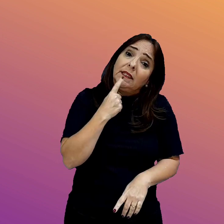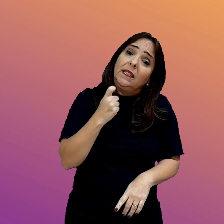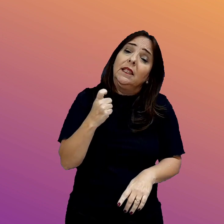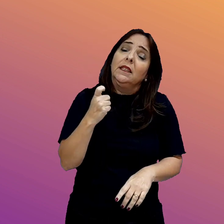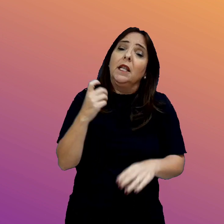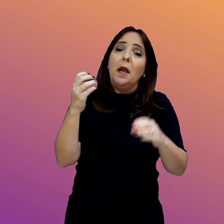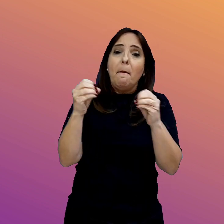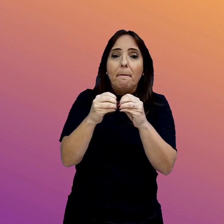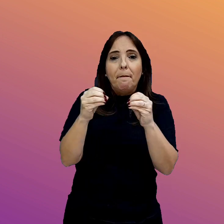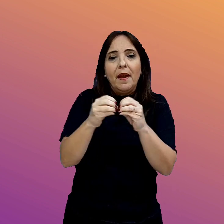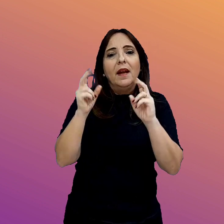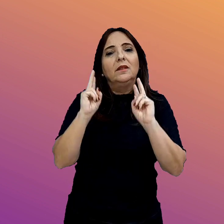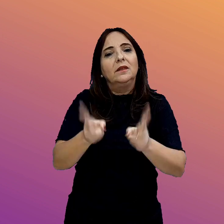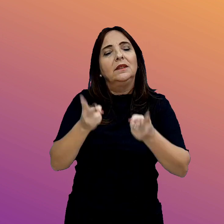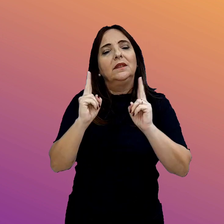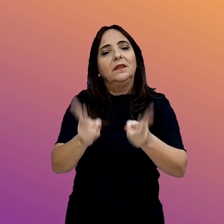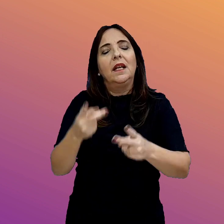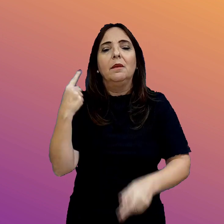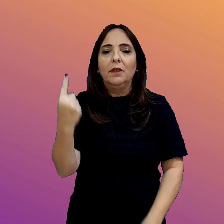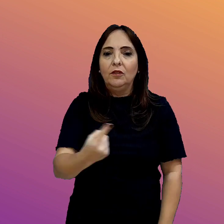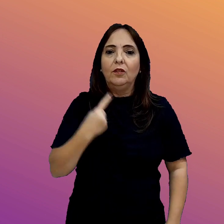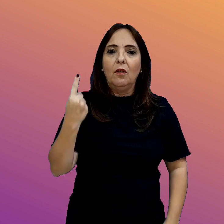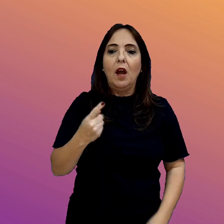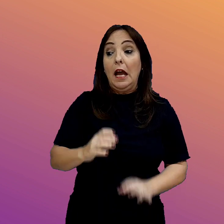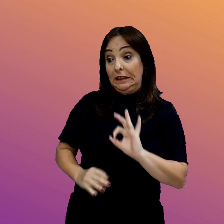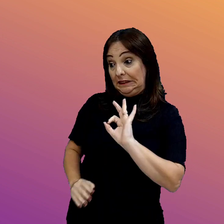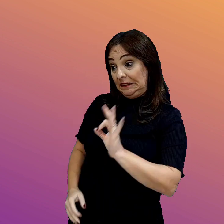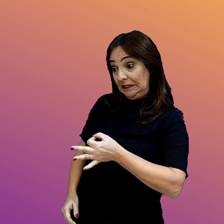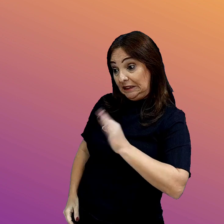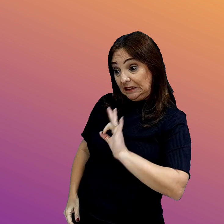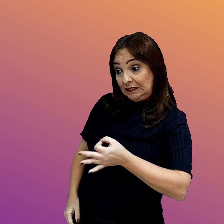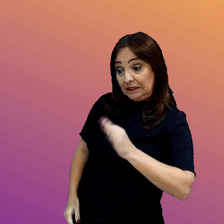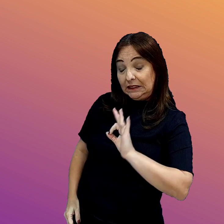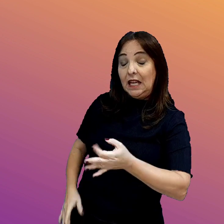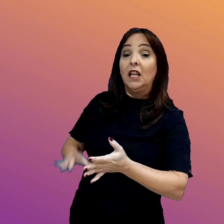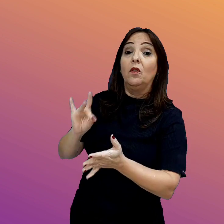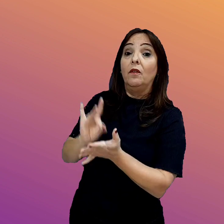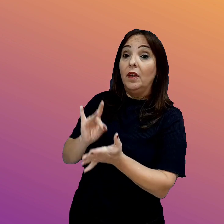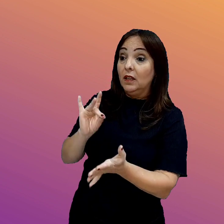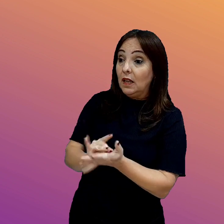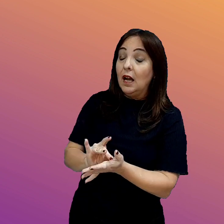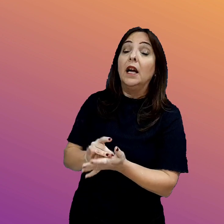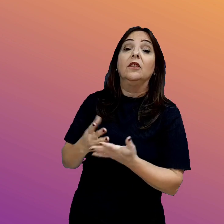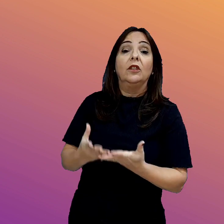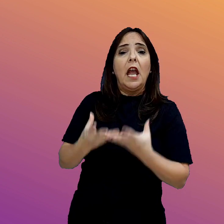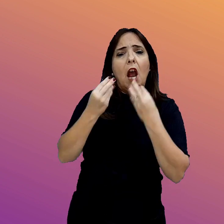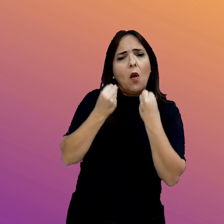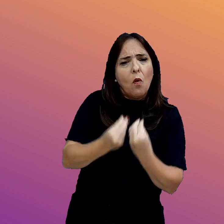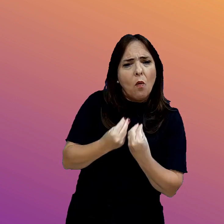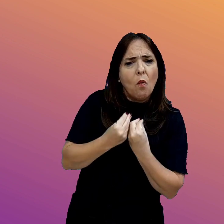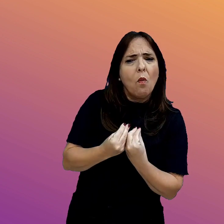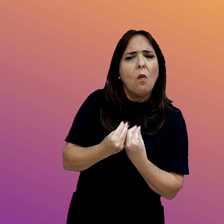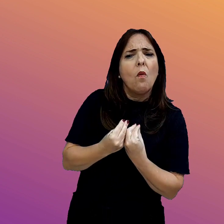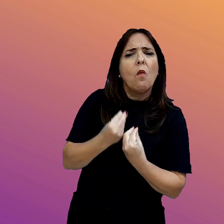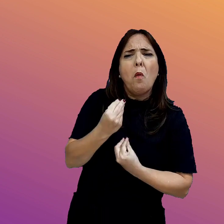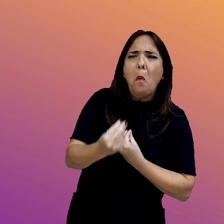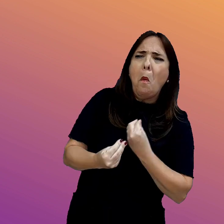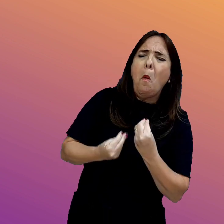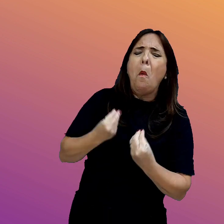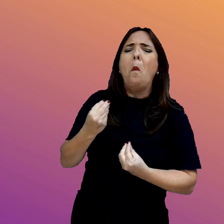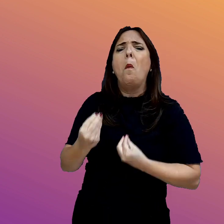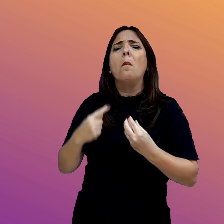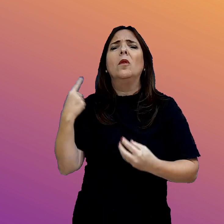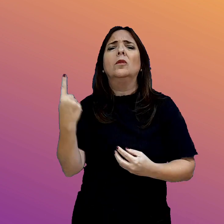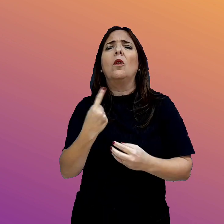sempre perto de nós. Tá certo, é isso mesmo. Como que a gente pode